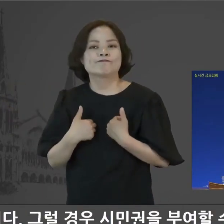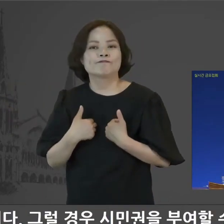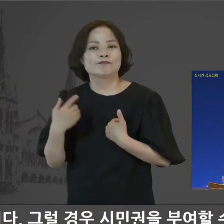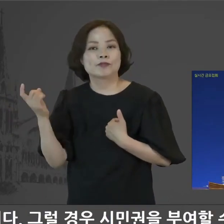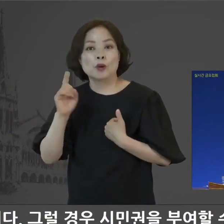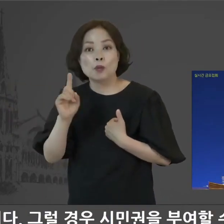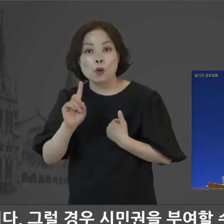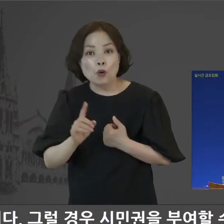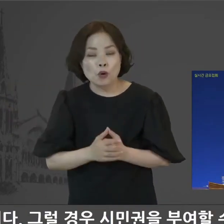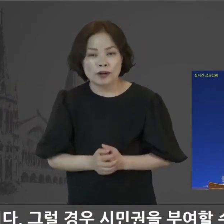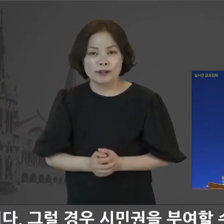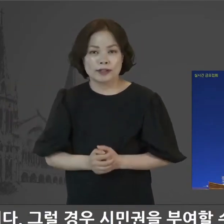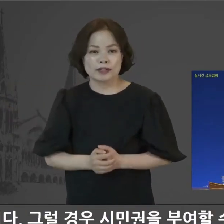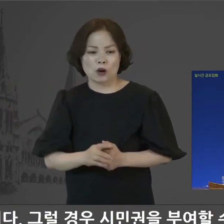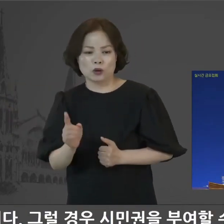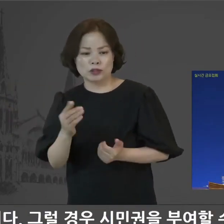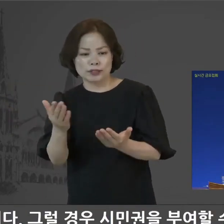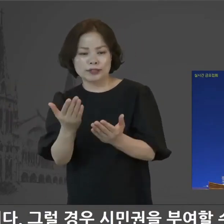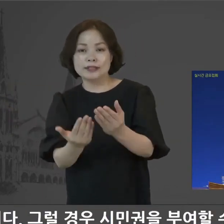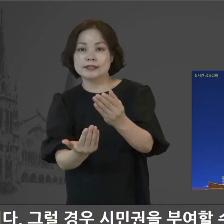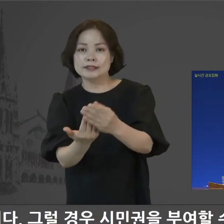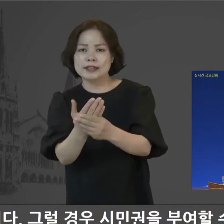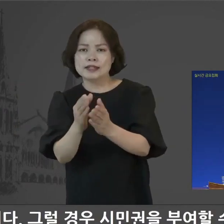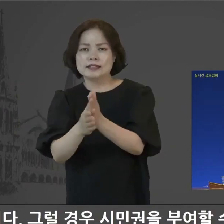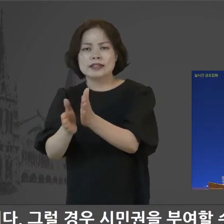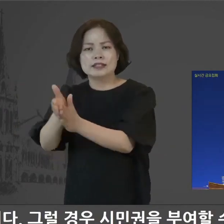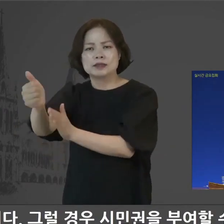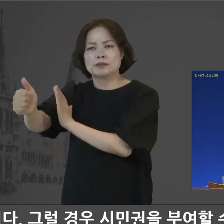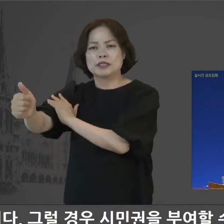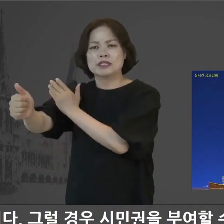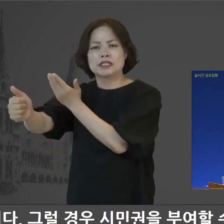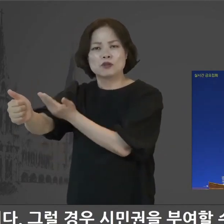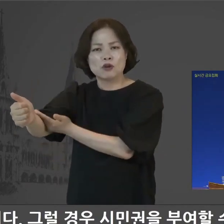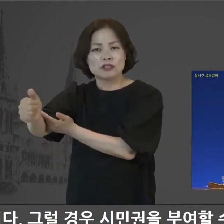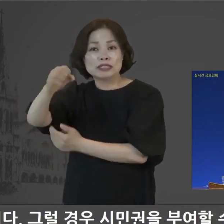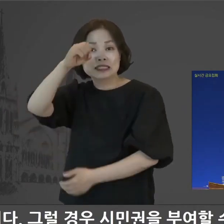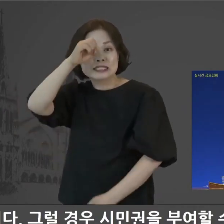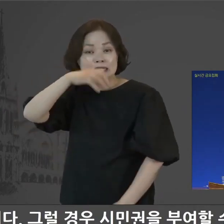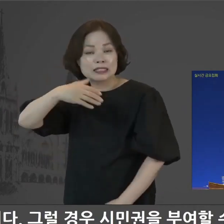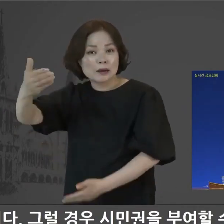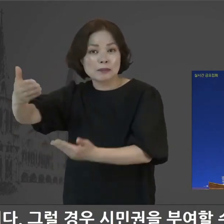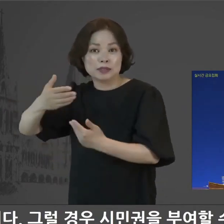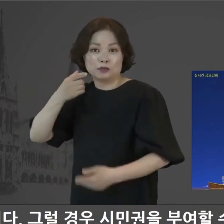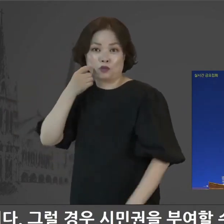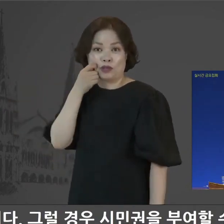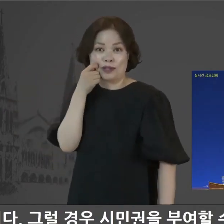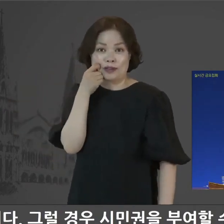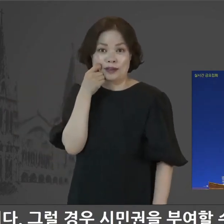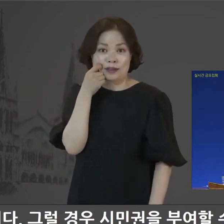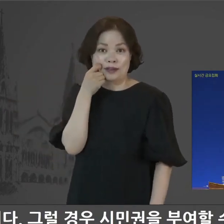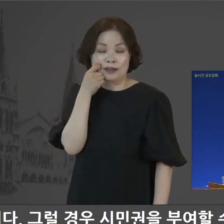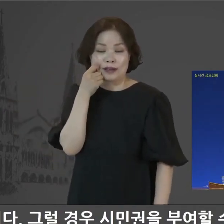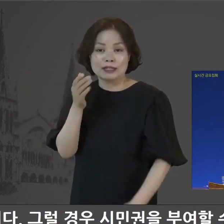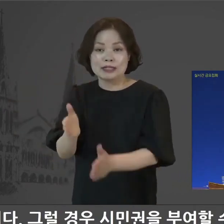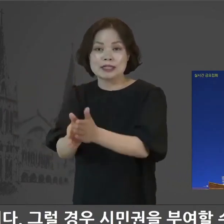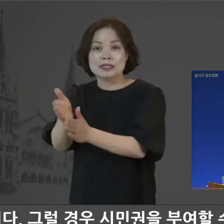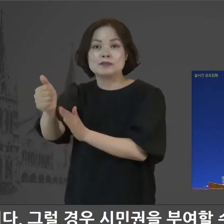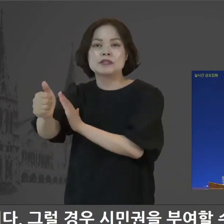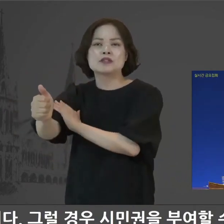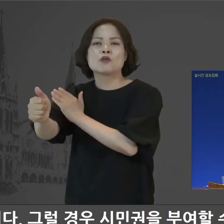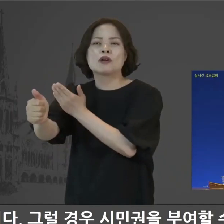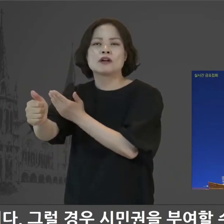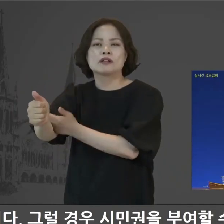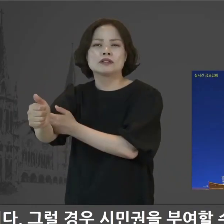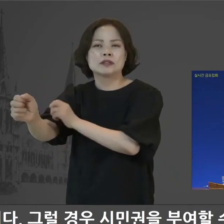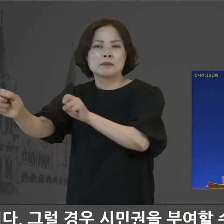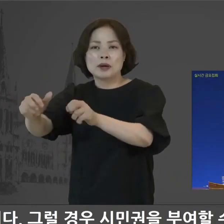게 뭐냐면요, 어떤 일이 있었을 때 시민권을 그냥 딱 바로 받질 못해요. 시민권을